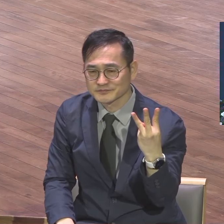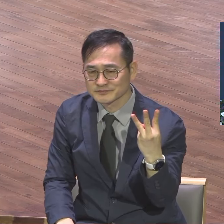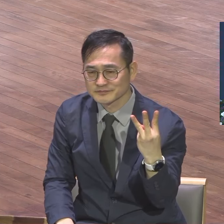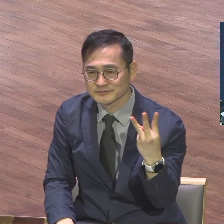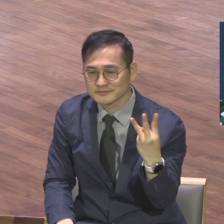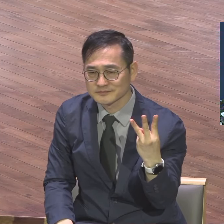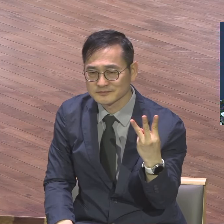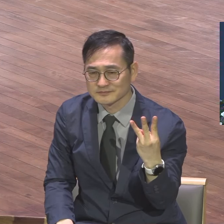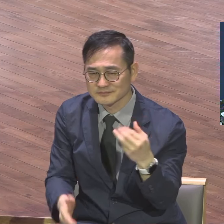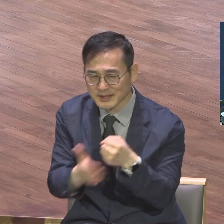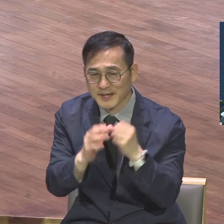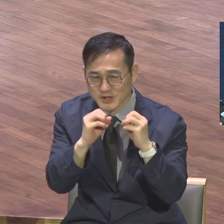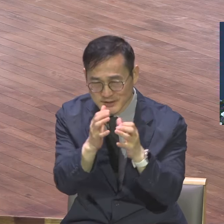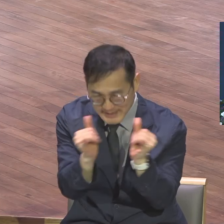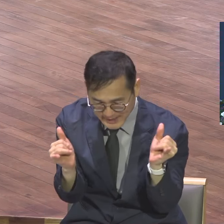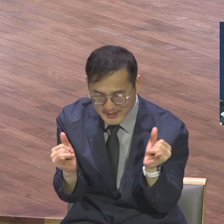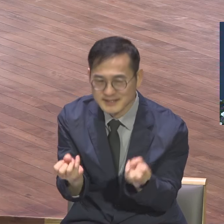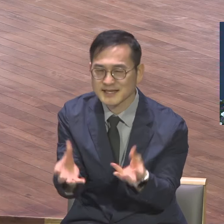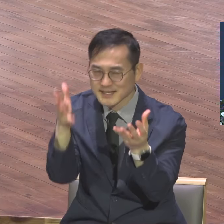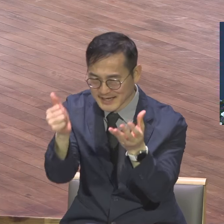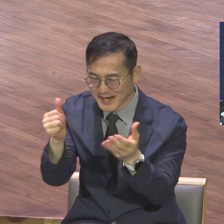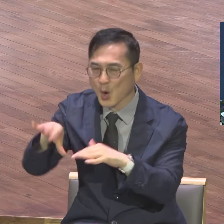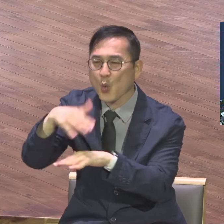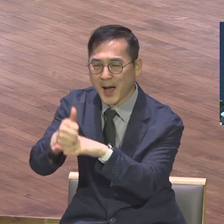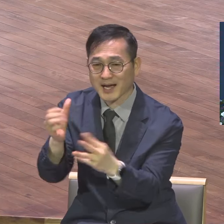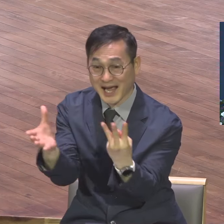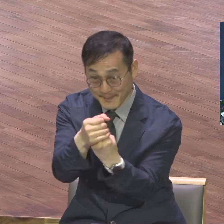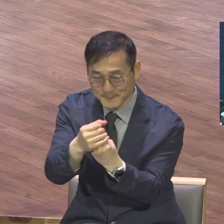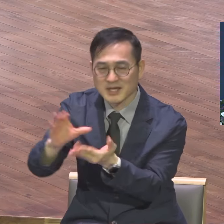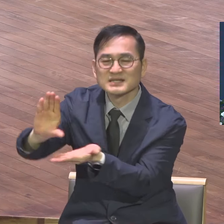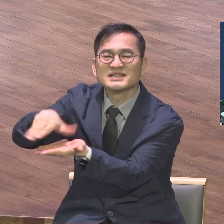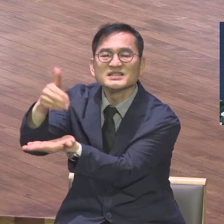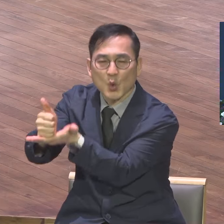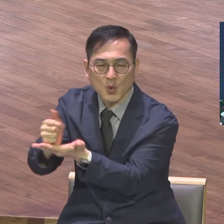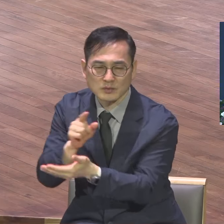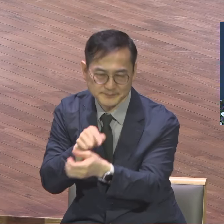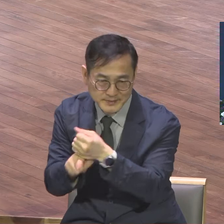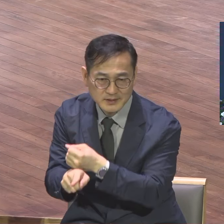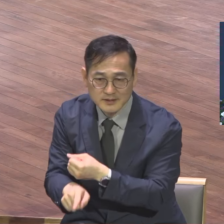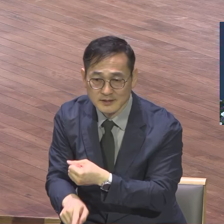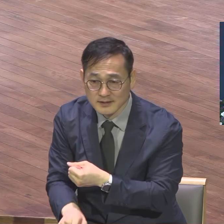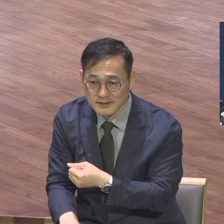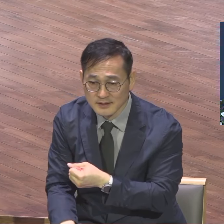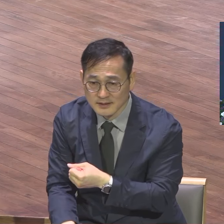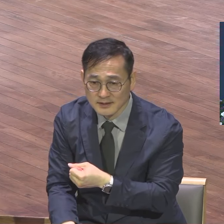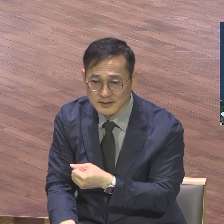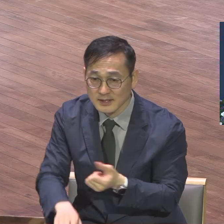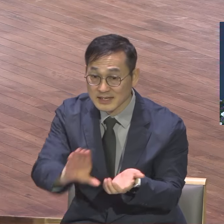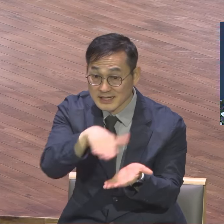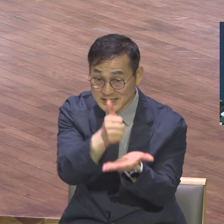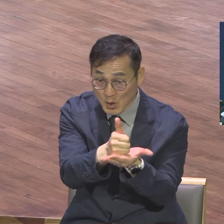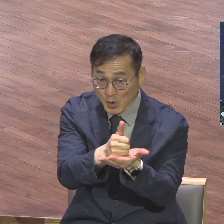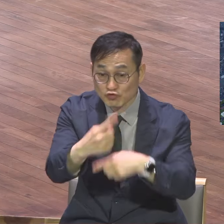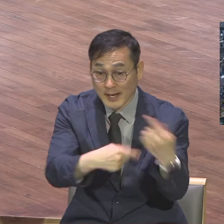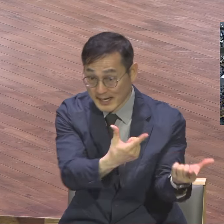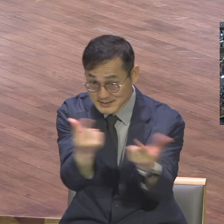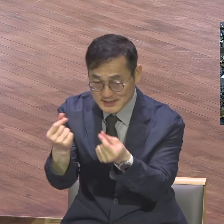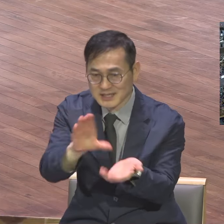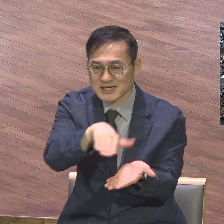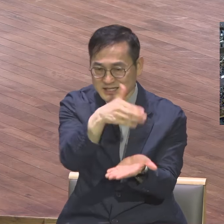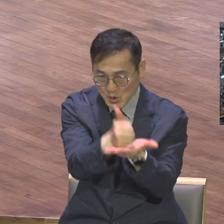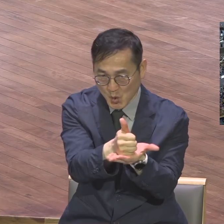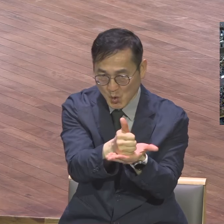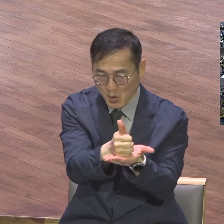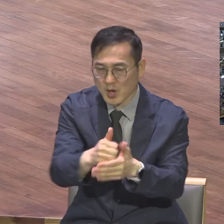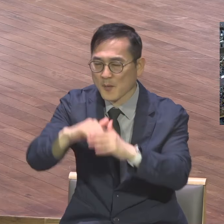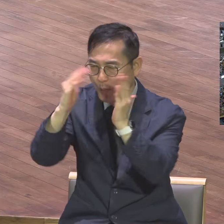통틀어 선지자 제사장 왕 합해서 그리스도. 무슨 뜻이냐? 따라서 하세요. 그리스도는